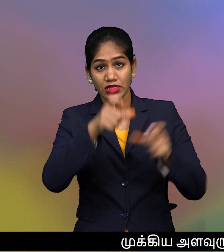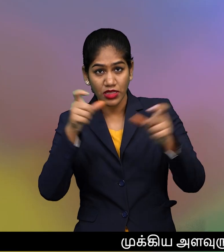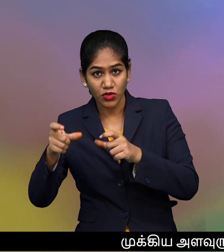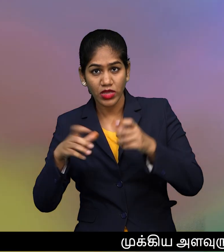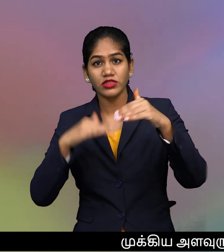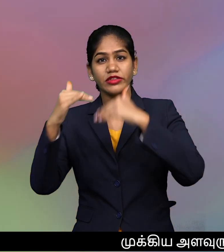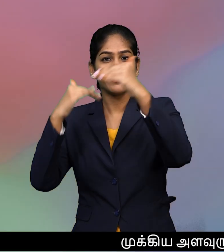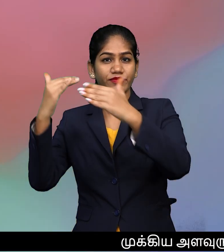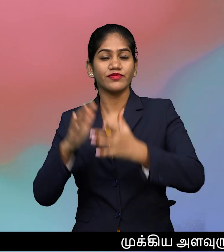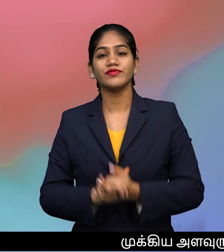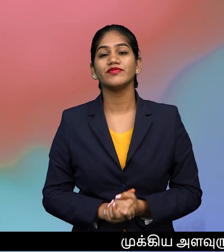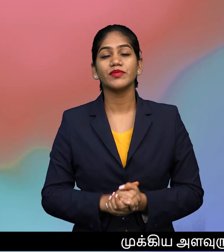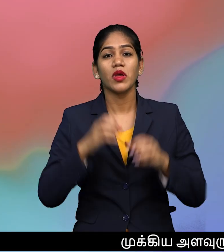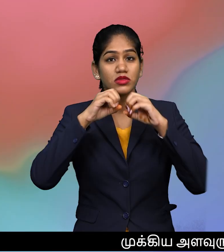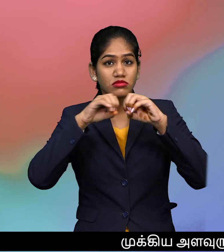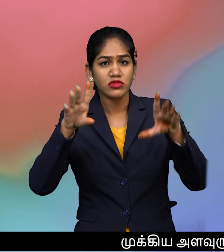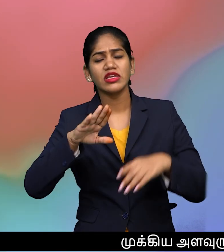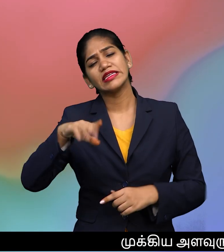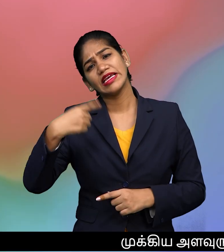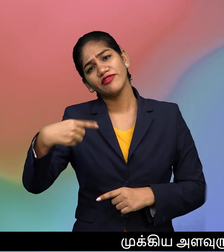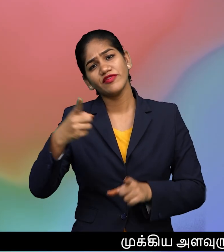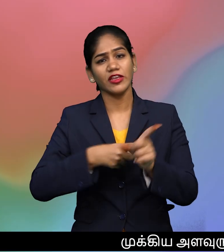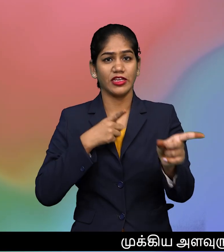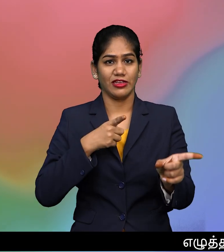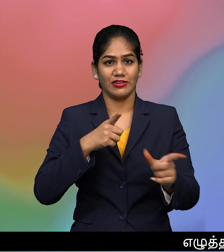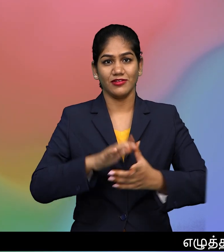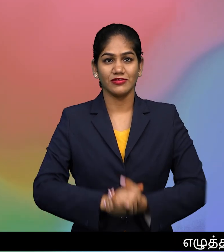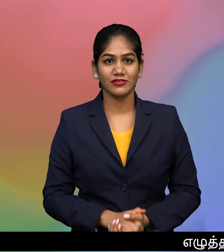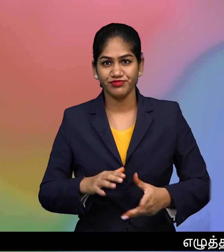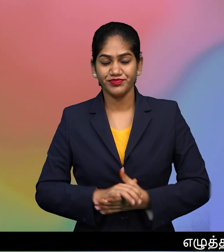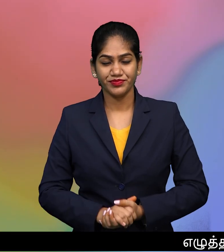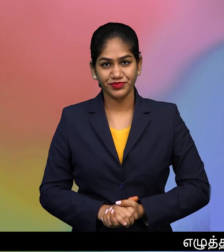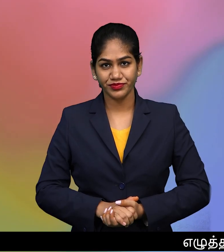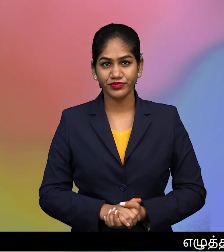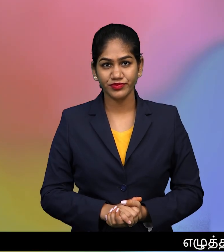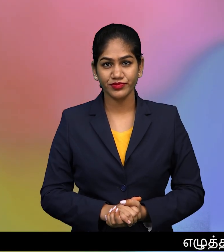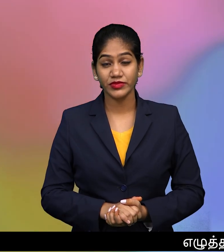முக்கிய அளவுருக்கள் தனிநபர் வருமானம், எழுத்தறிவு விகிதம்,